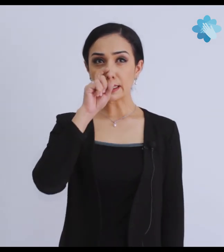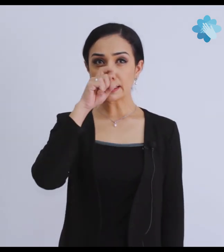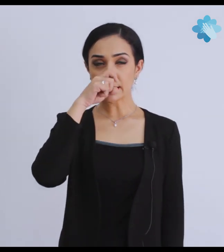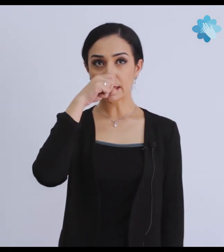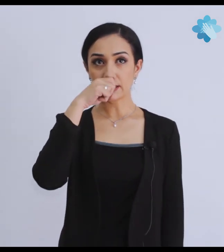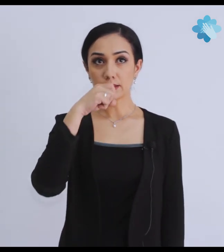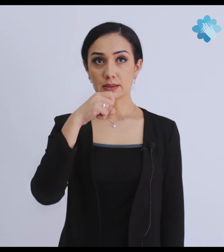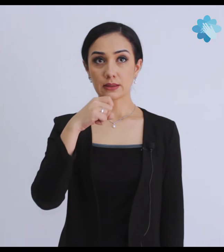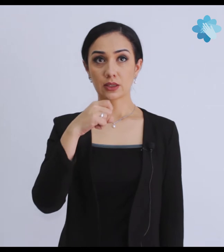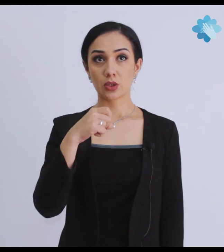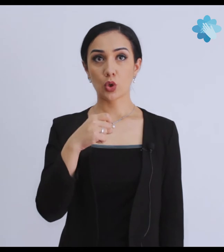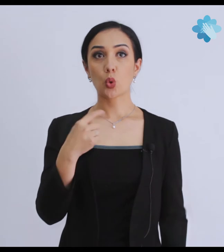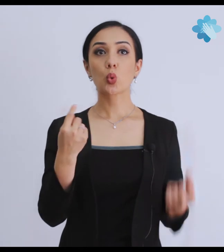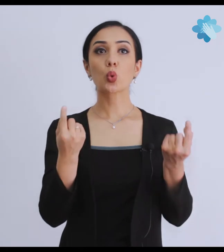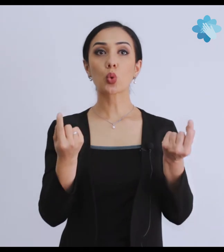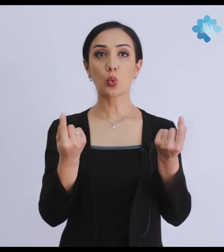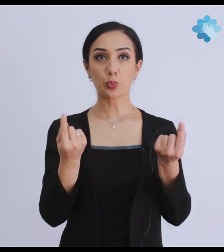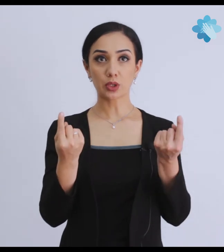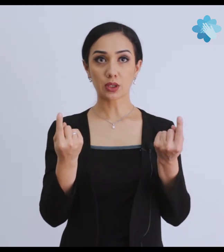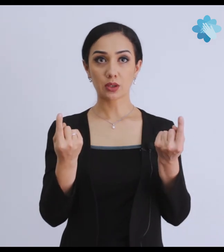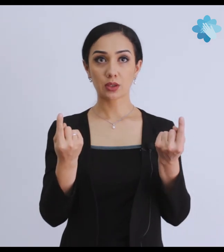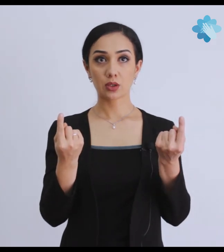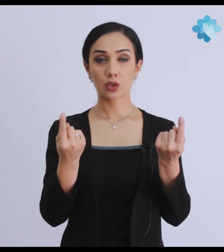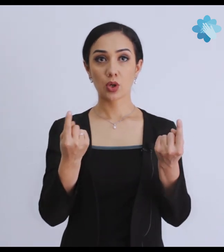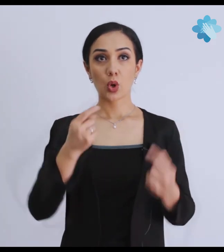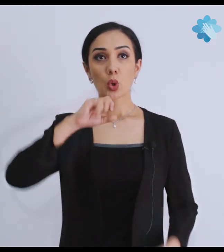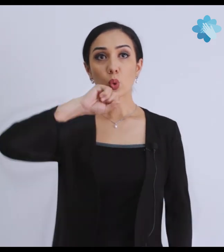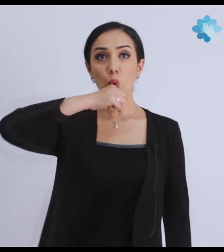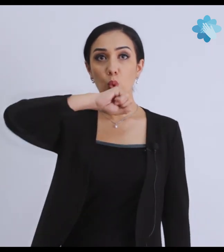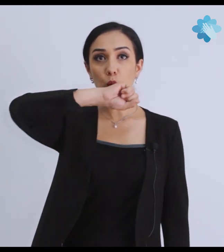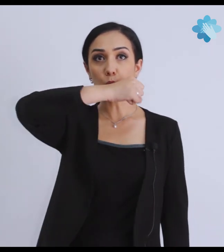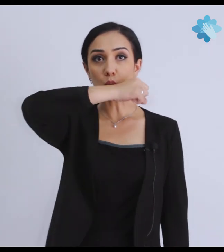кислый крупный кукуруза